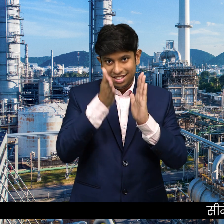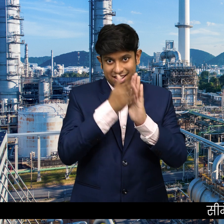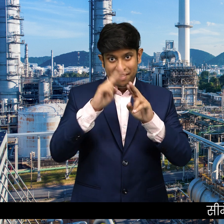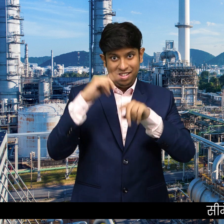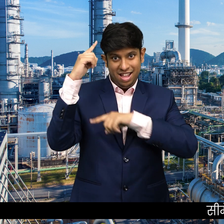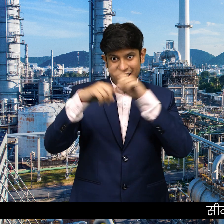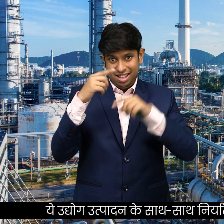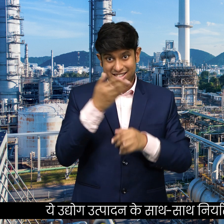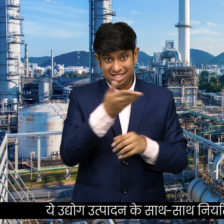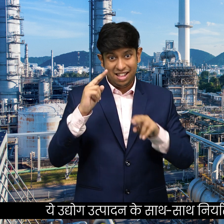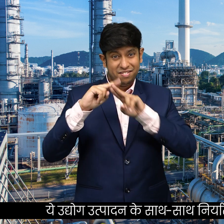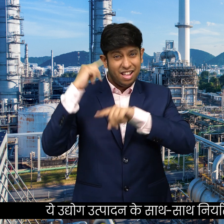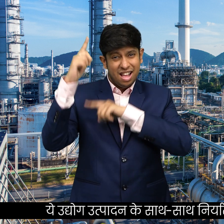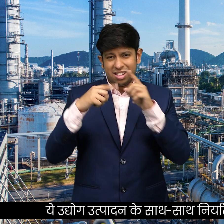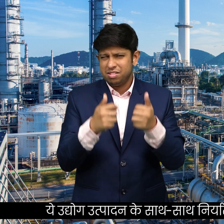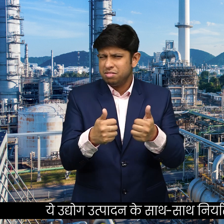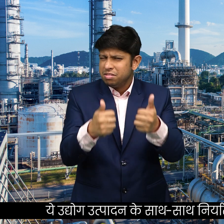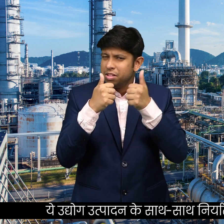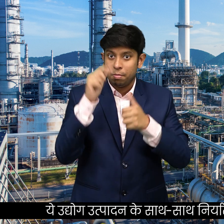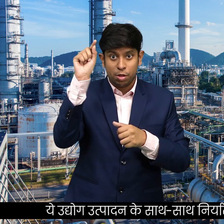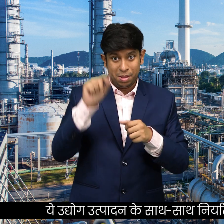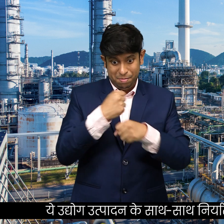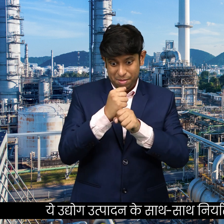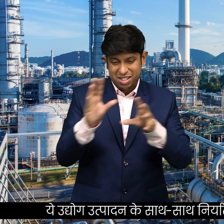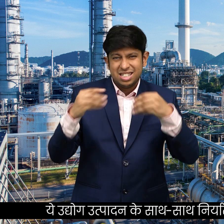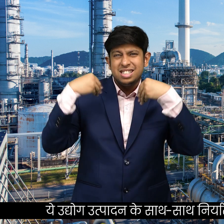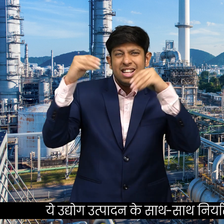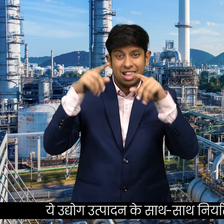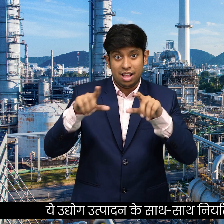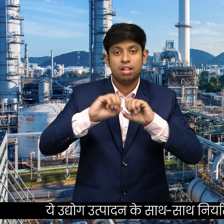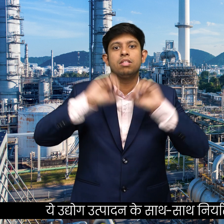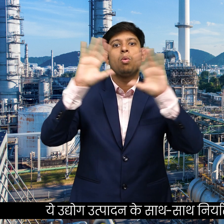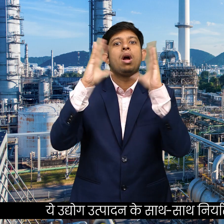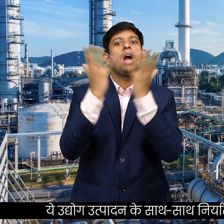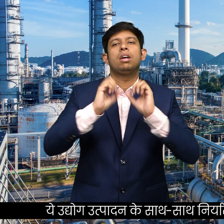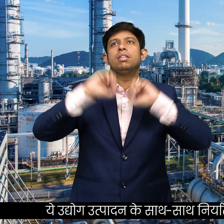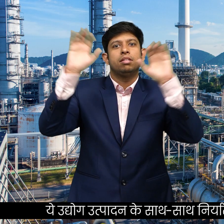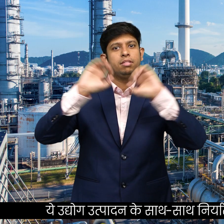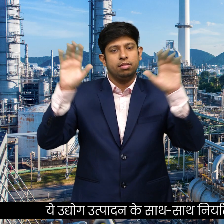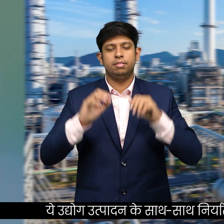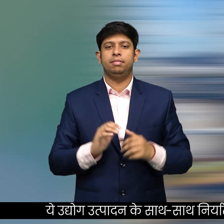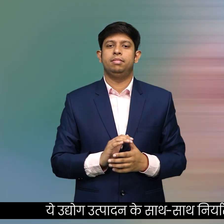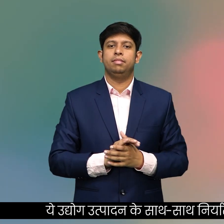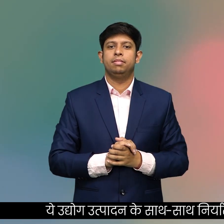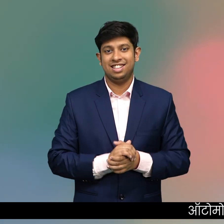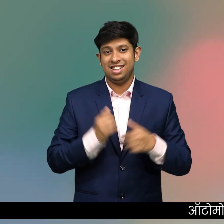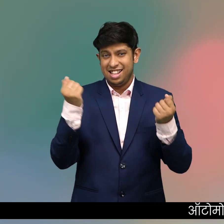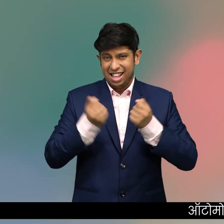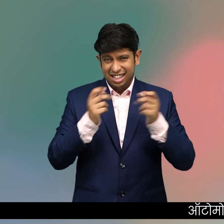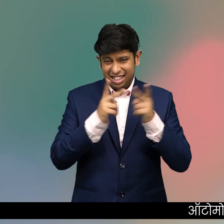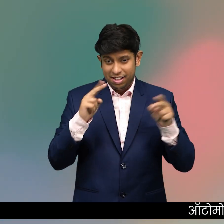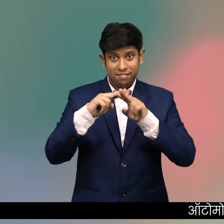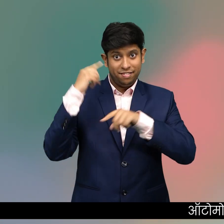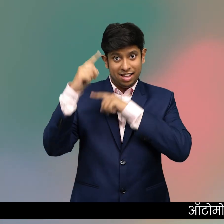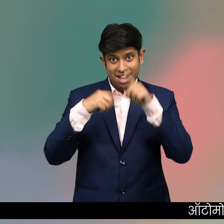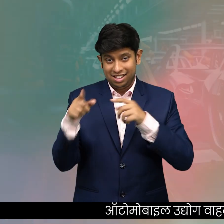सीमेंट उद्योग। ये उद्योग उत्पादन के साथ साथ निर्यात के मामले में भी अच्छा प्रदर्शन कर रहे हैं।